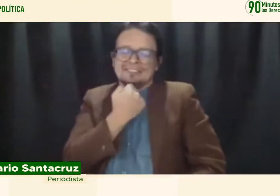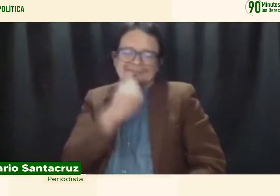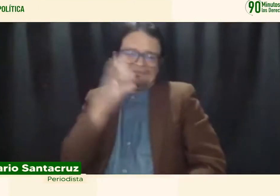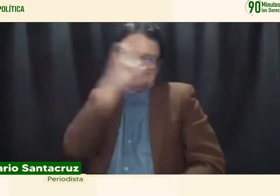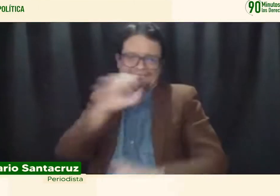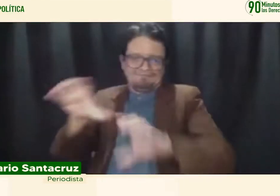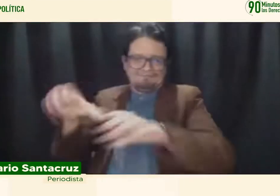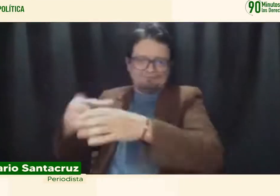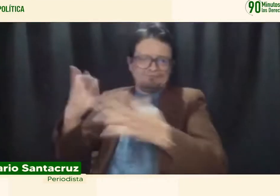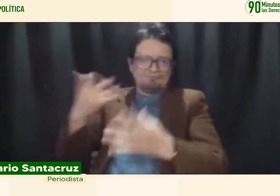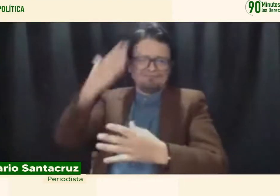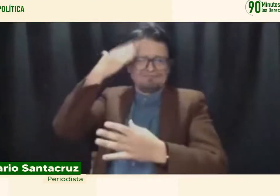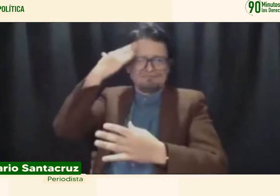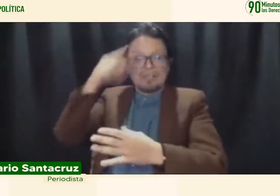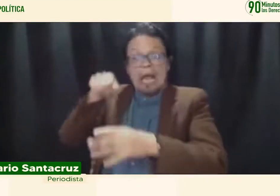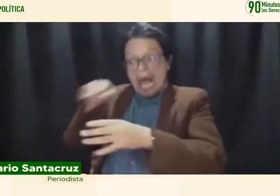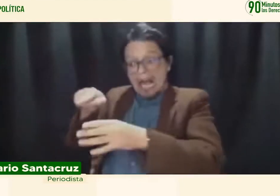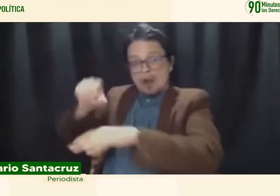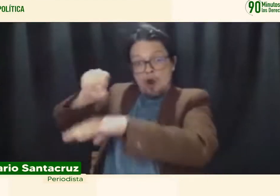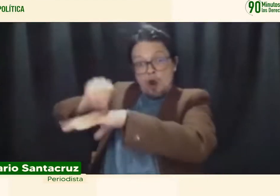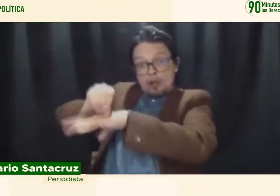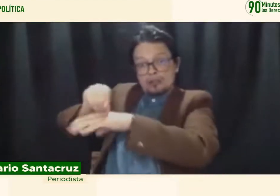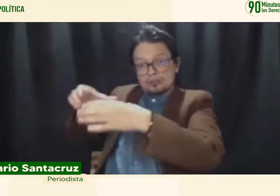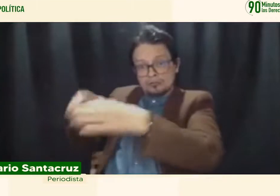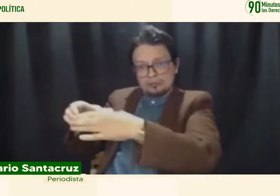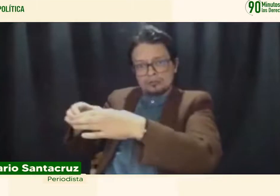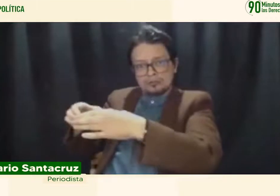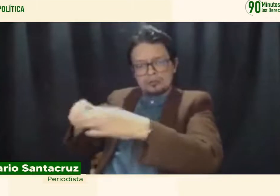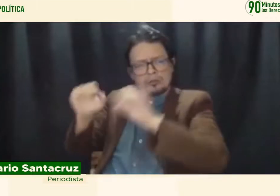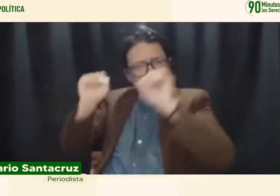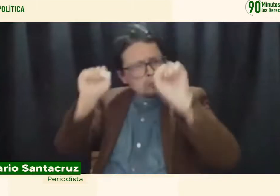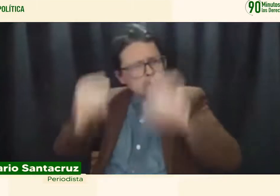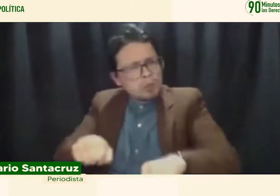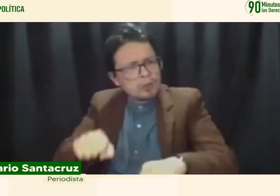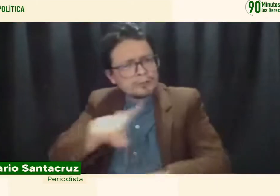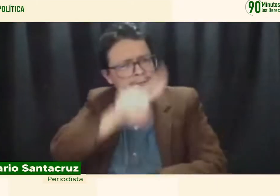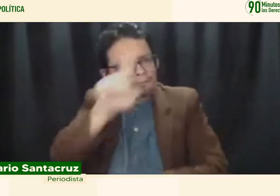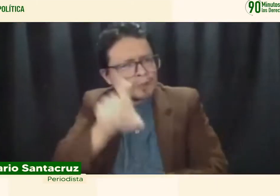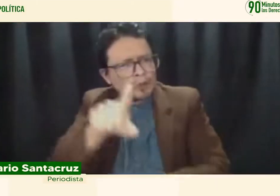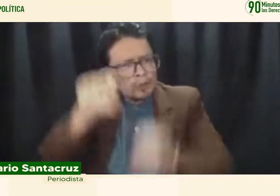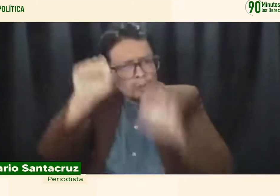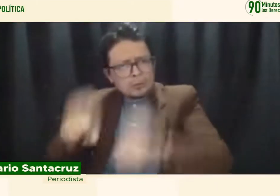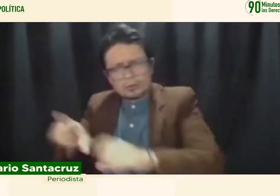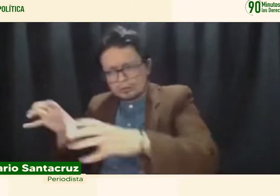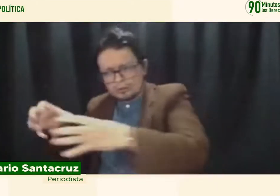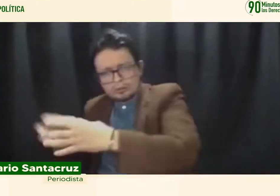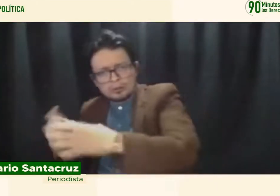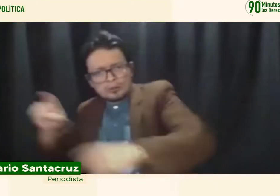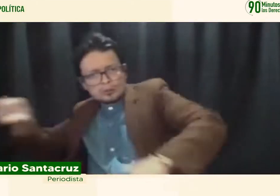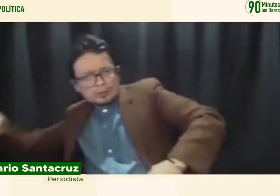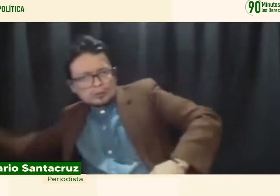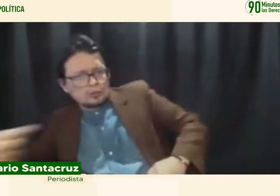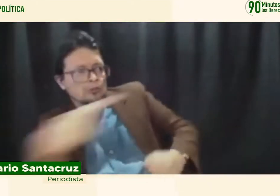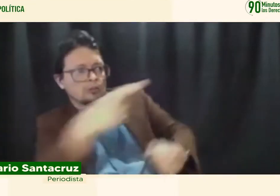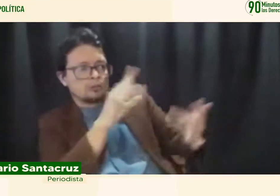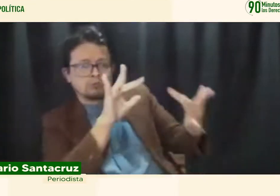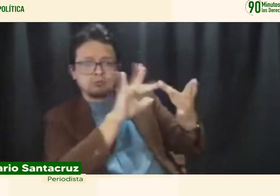algunos jóvenes en el país ese es un ejemplo muy claro de cómo una organización es vd y participó en